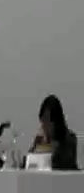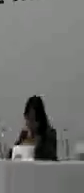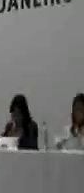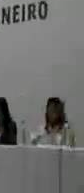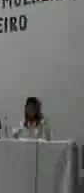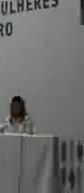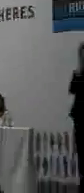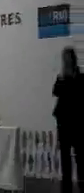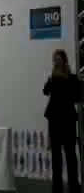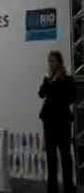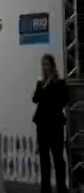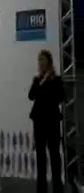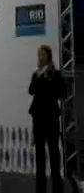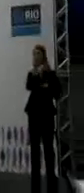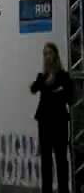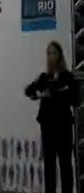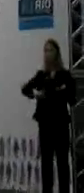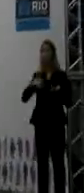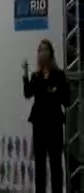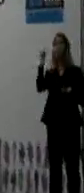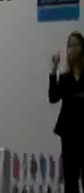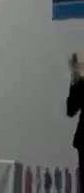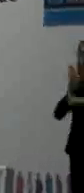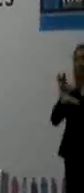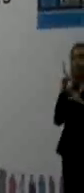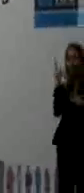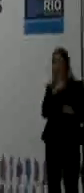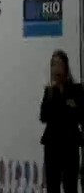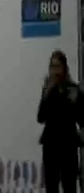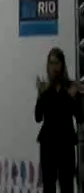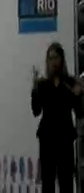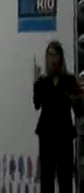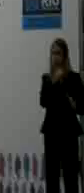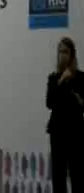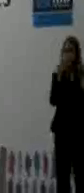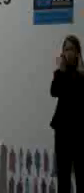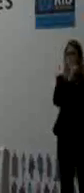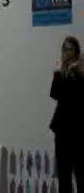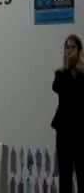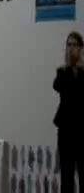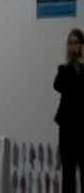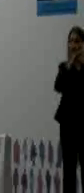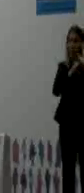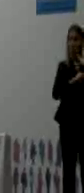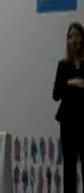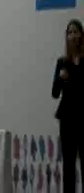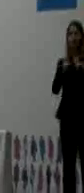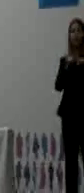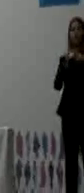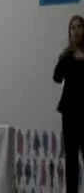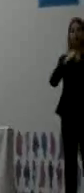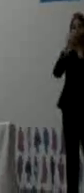cada instância de governo o que é que vale cumprir. Então, assim, no caso do município, uma das coisas é a capacitação da guarda